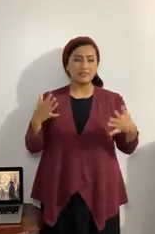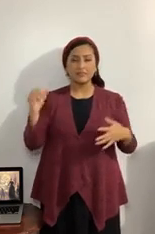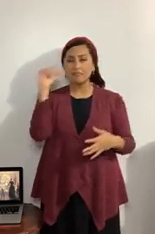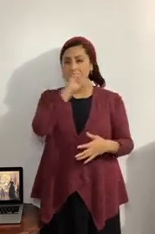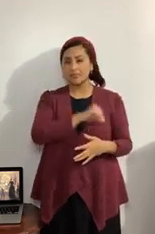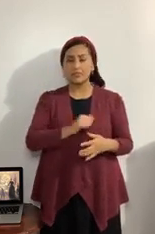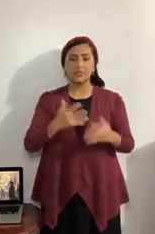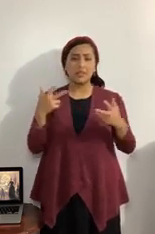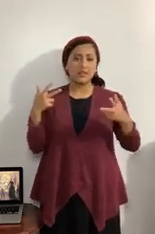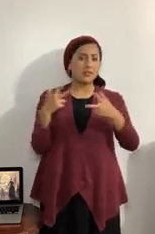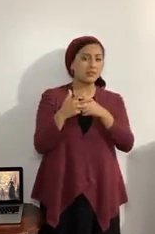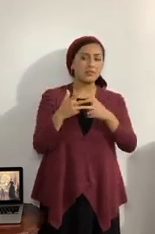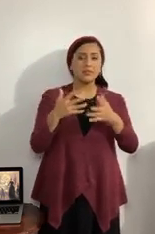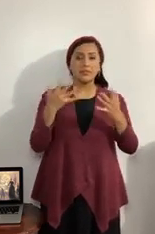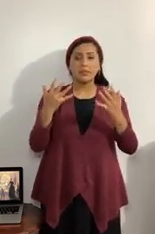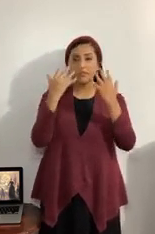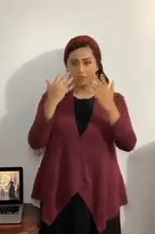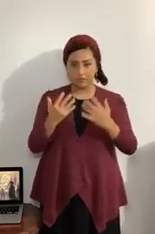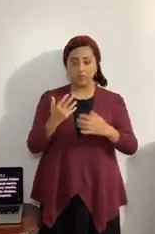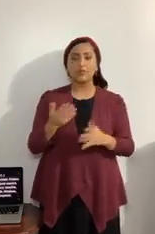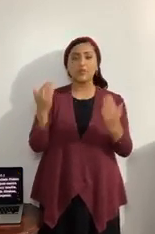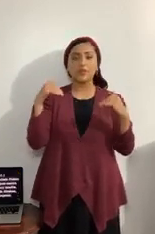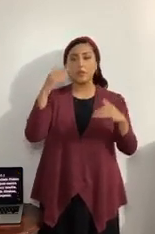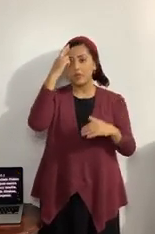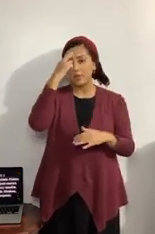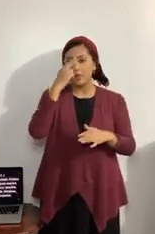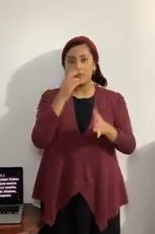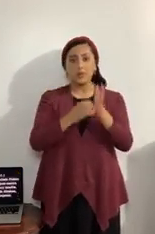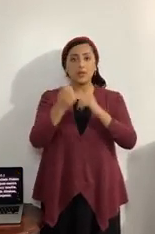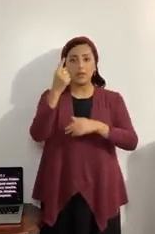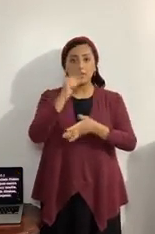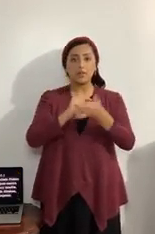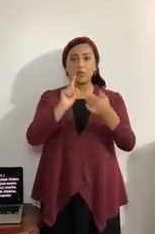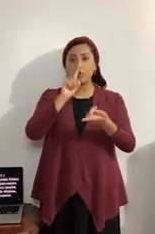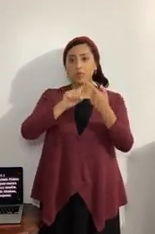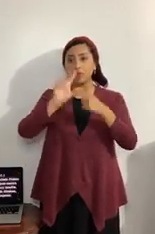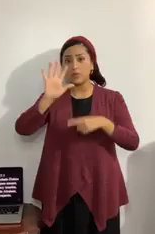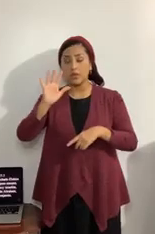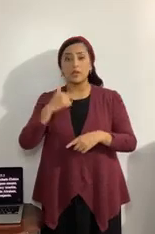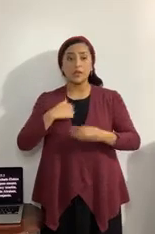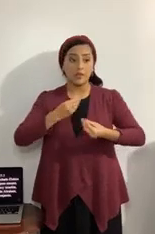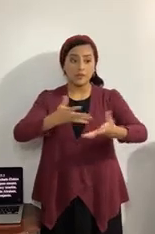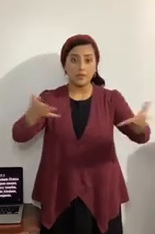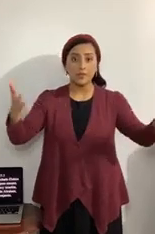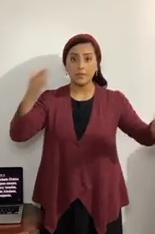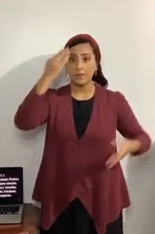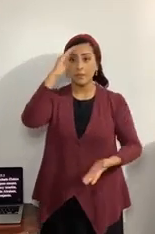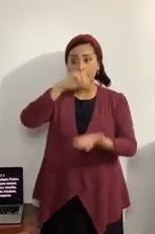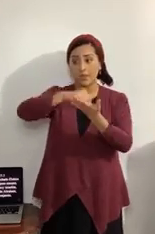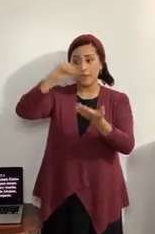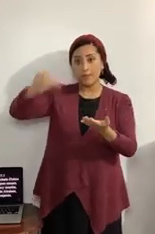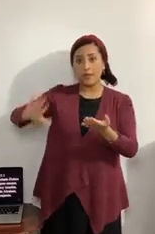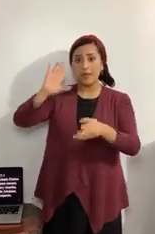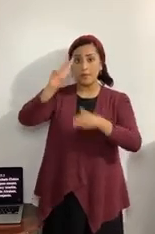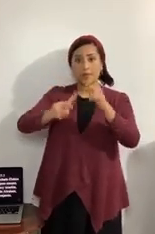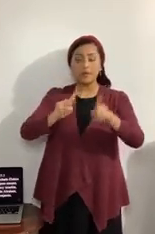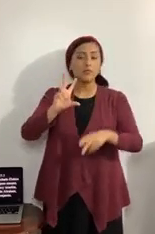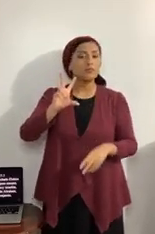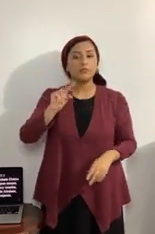tanta depresión. Romanos 11, verso 1 al 5. Digo pues, ¿ha desechado Elohim a su pueblo? En ninguna manera, porque yo